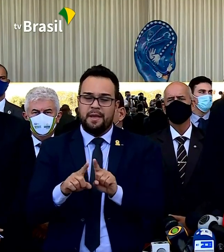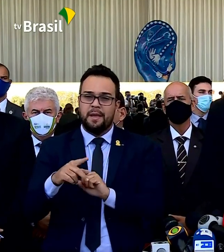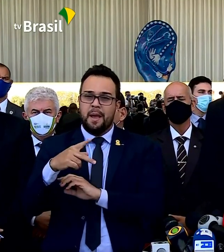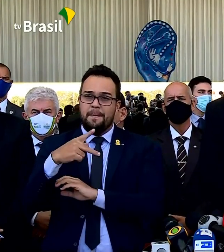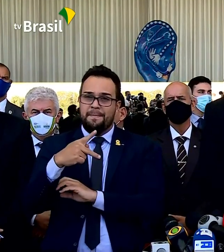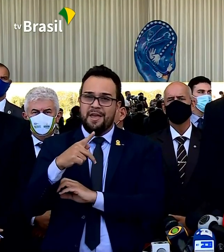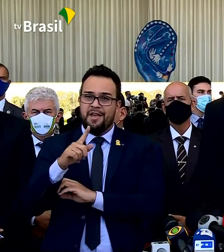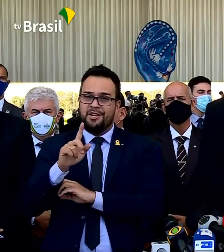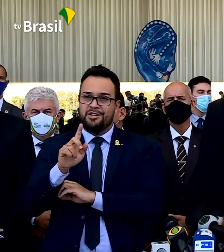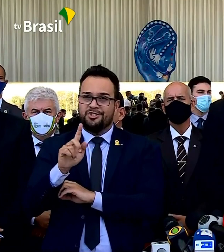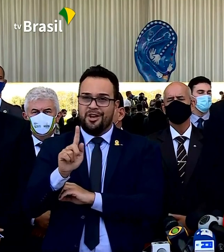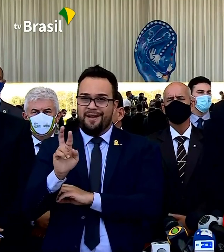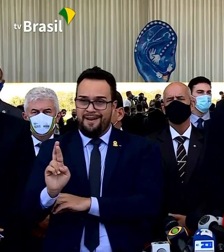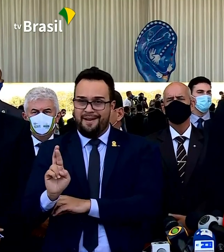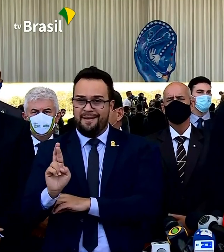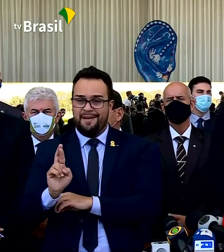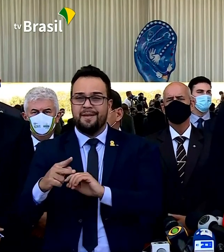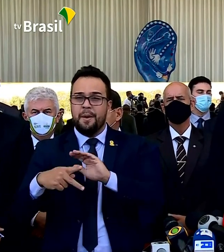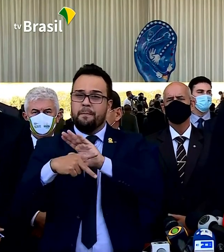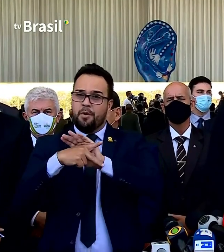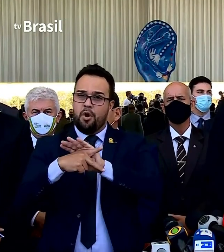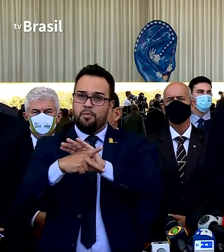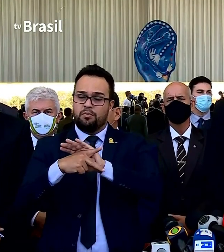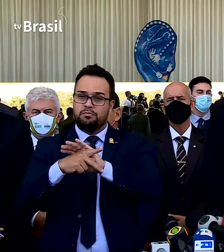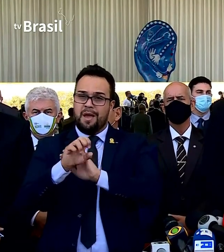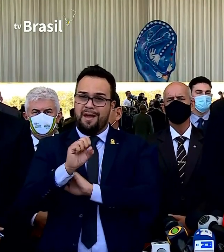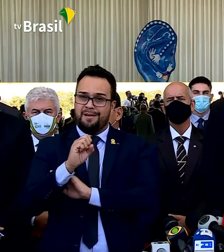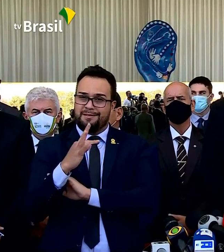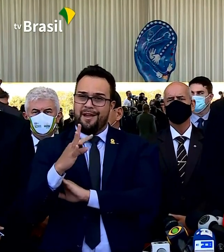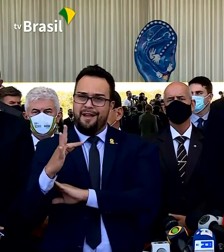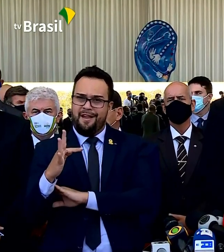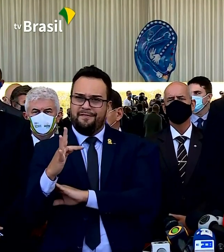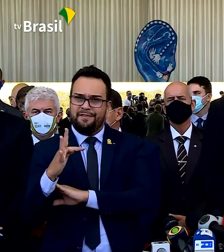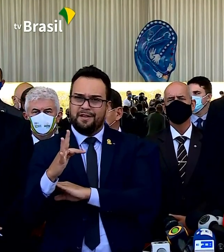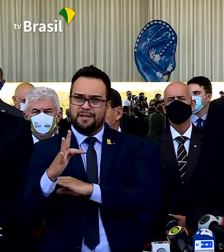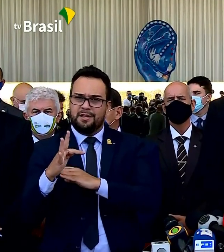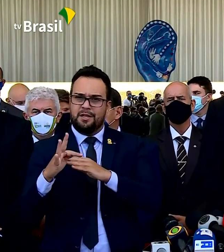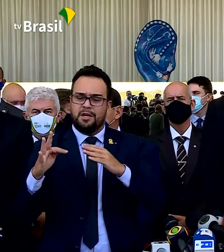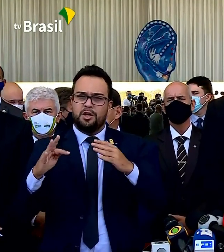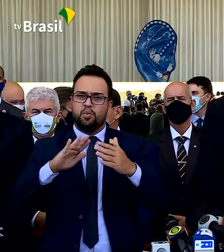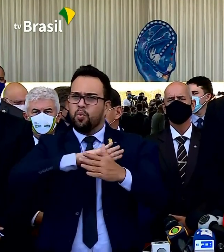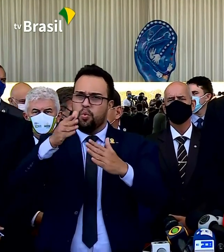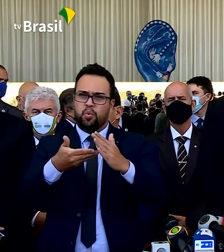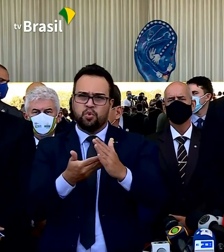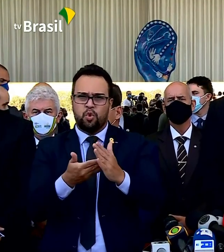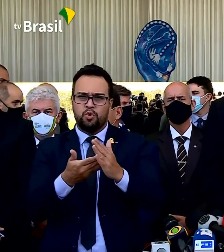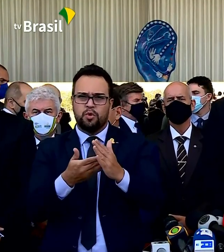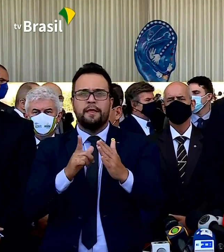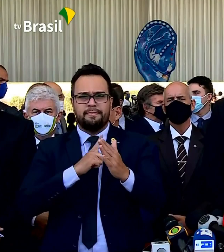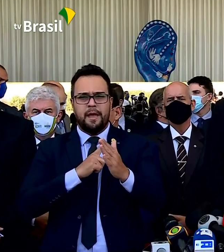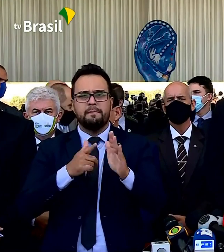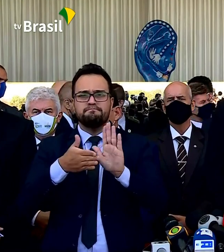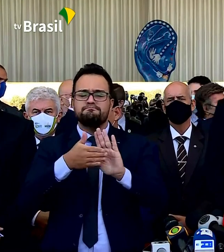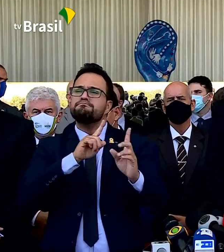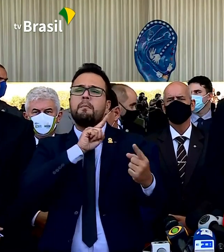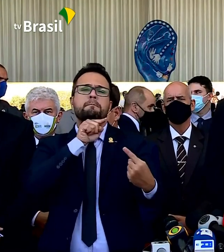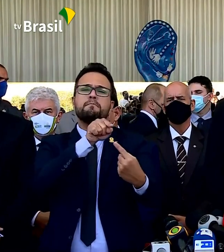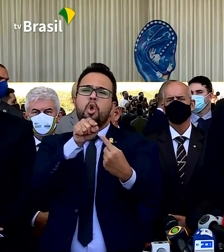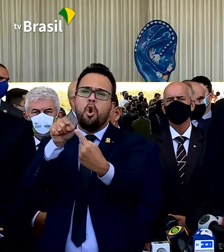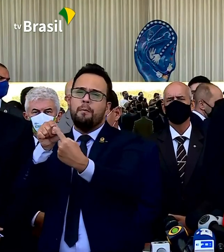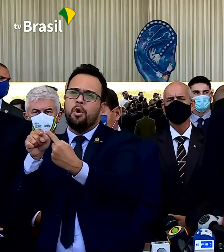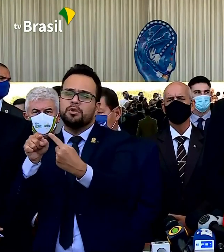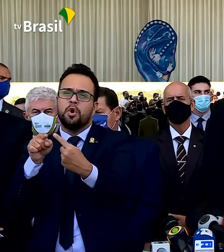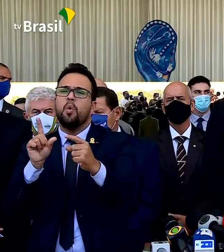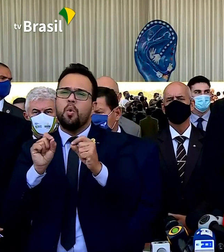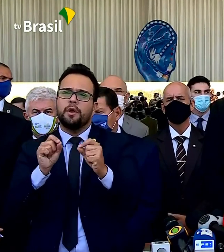e o próprio Supremo Tribunal Federal, estejamos todos imbuídos desse propósito colaborativo de